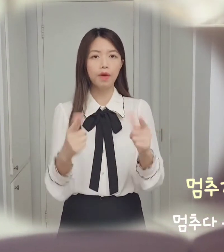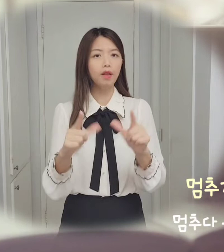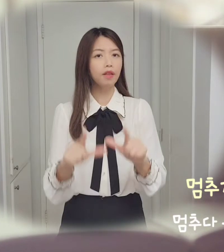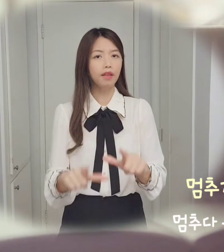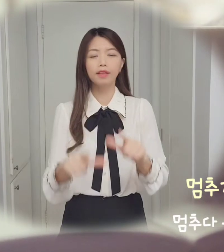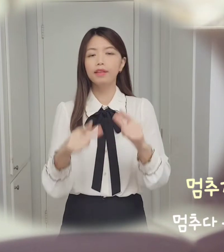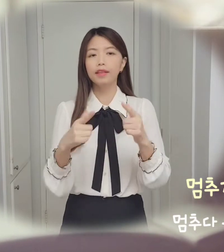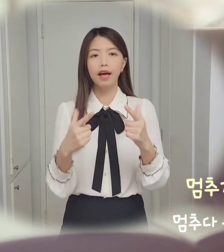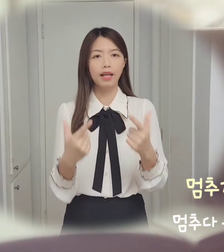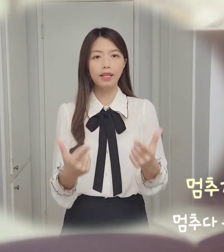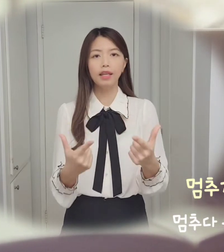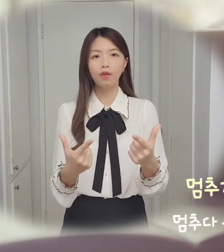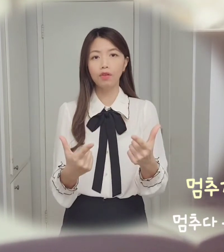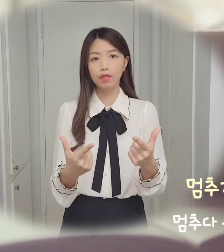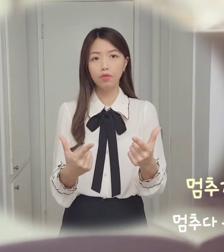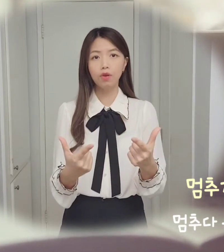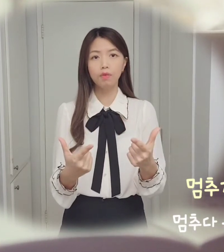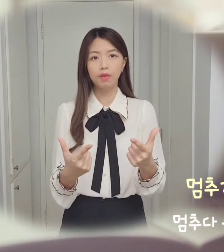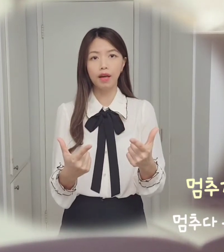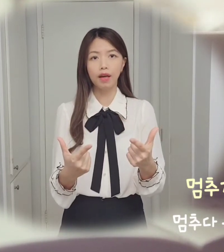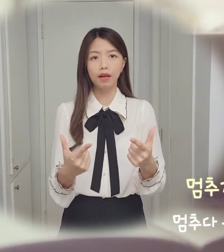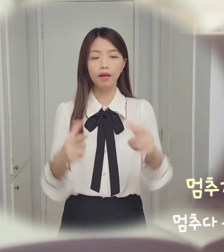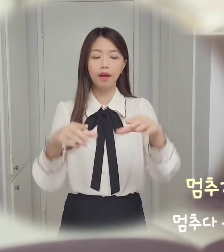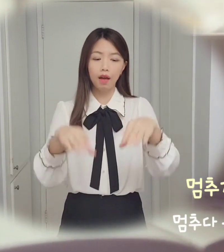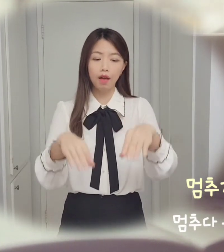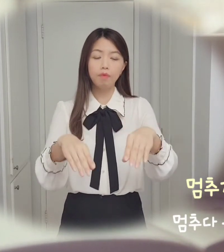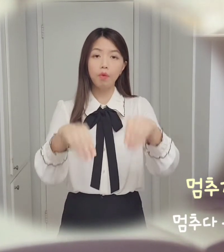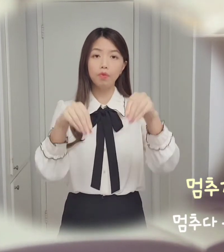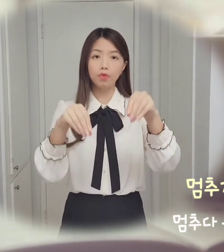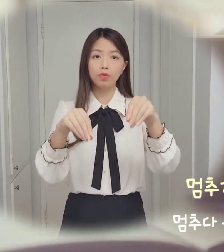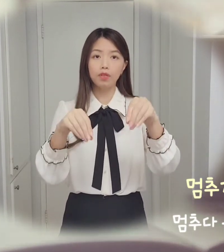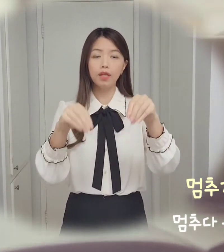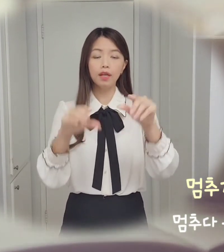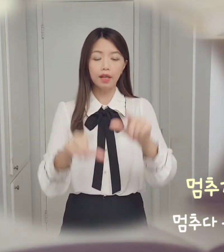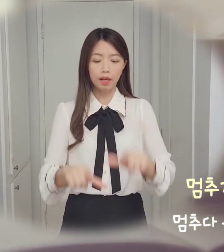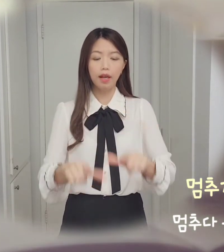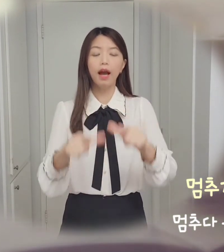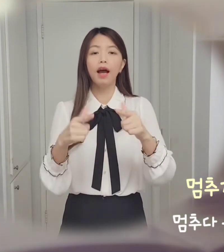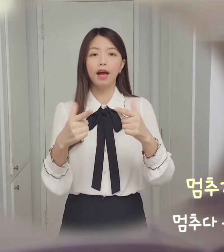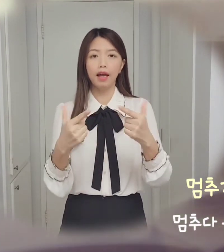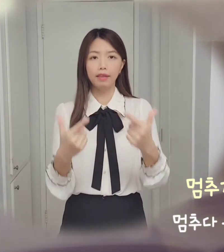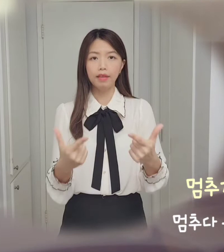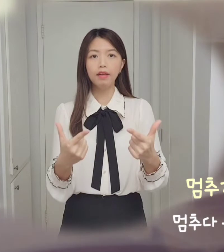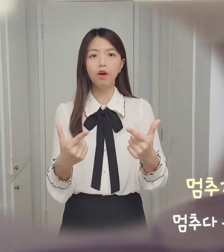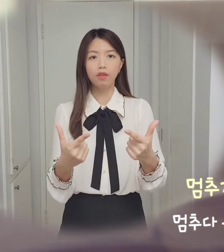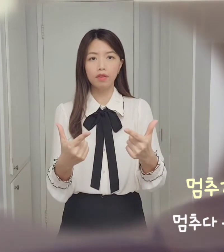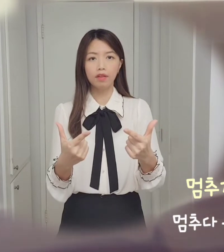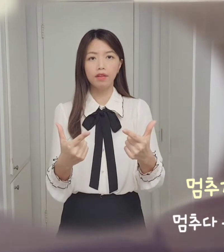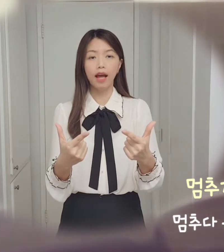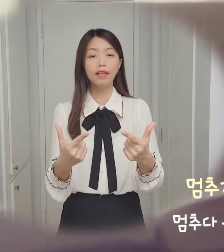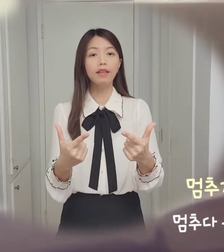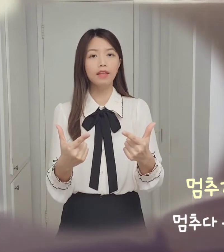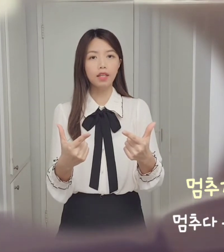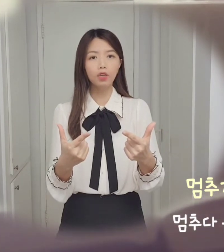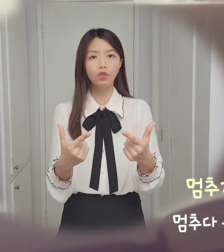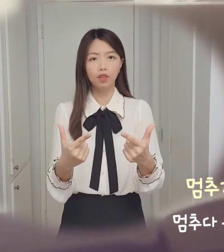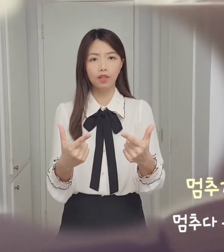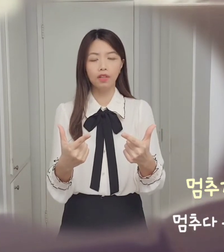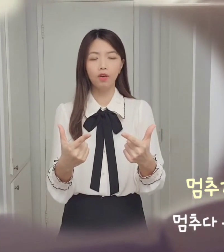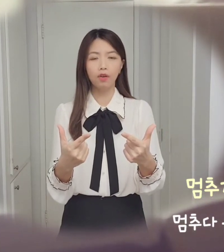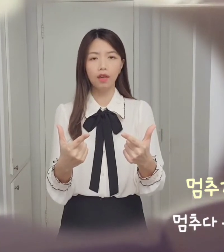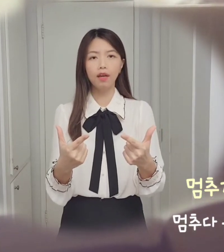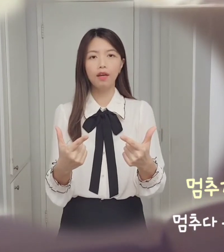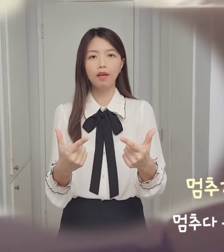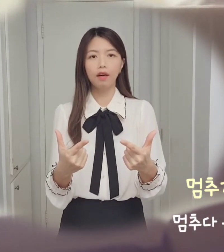뒤집어 주시면 아니다라고 하는 뜻의 수어입니다. 멈추지 않는 것은, 않는